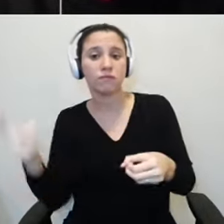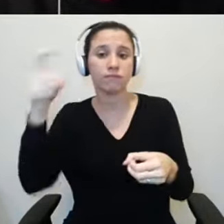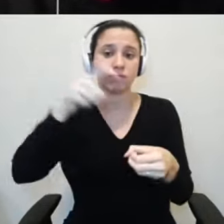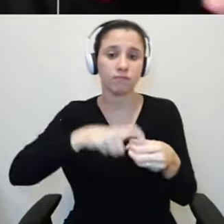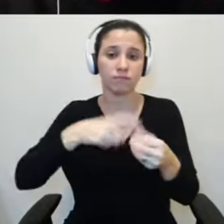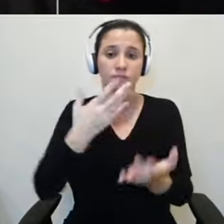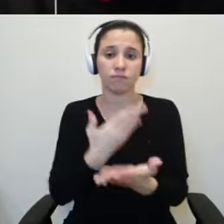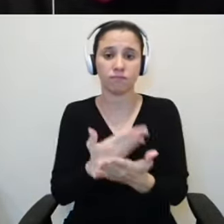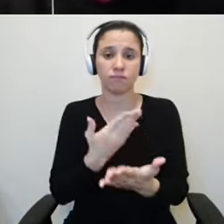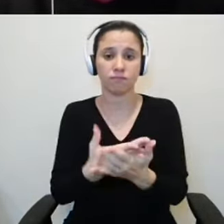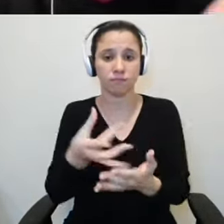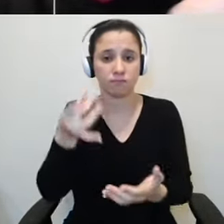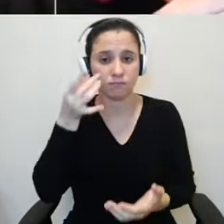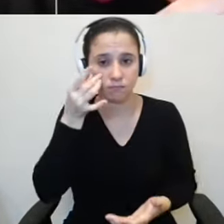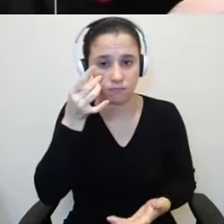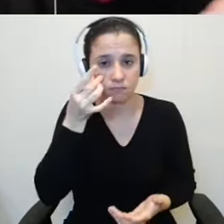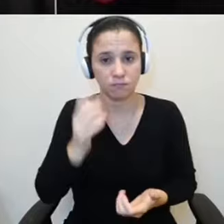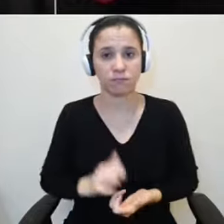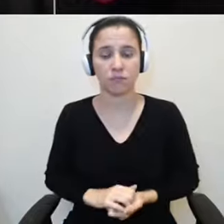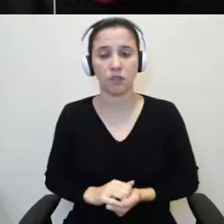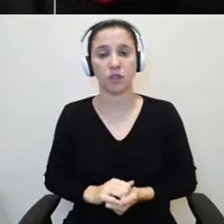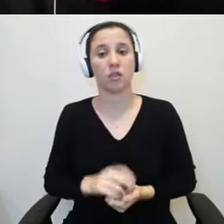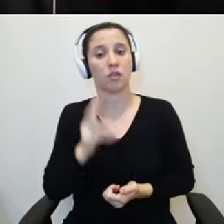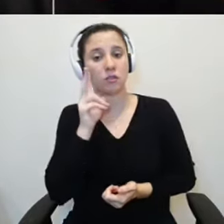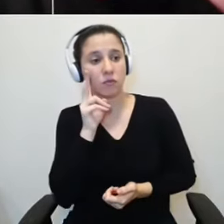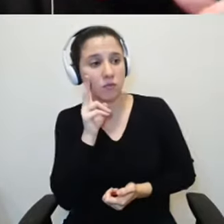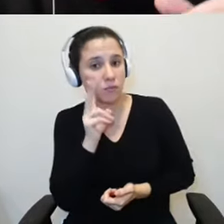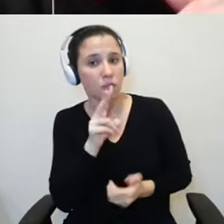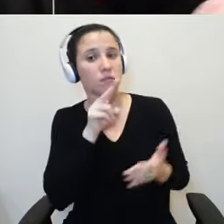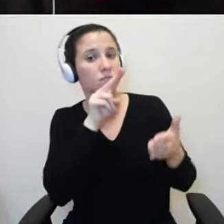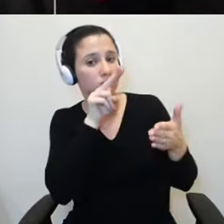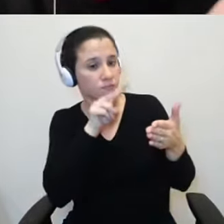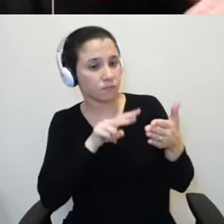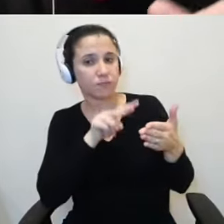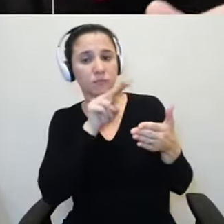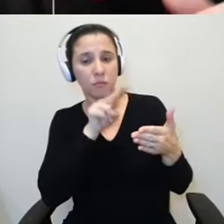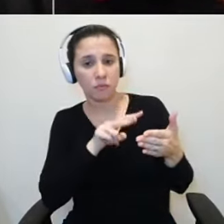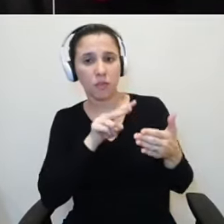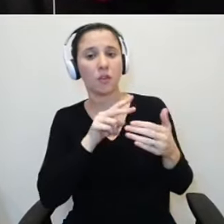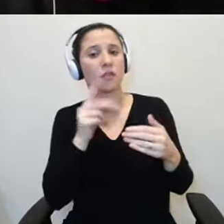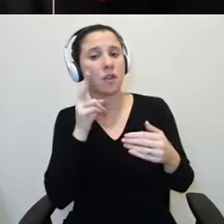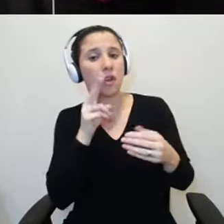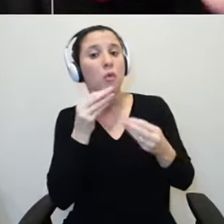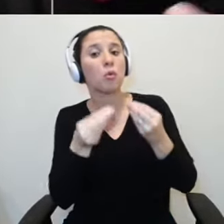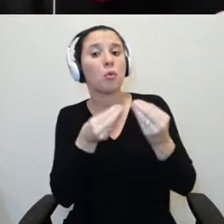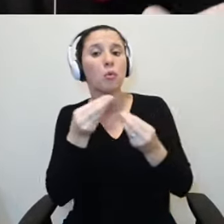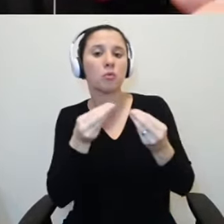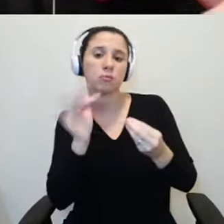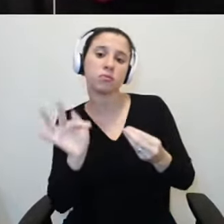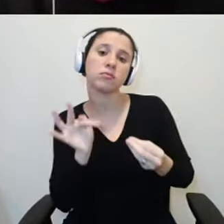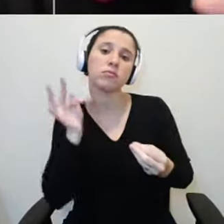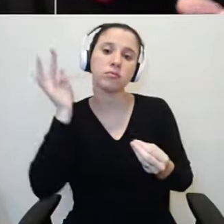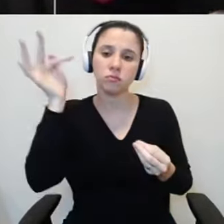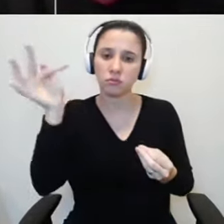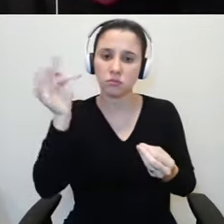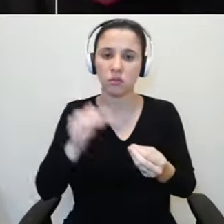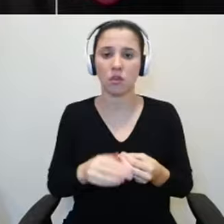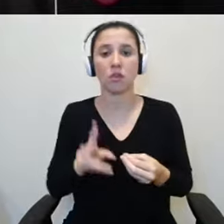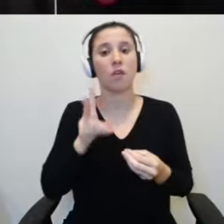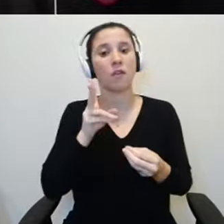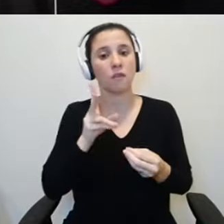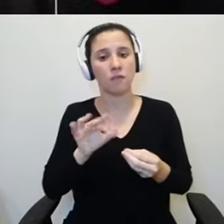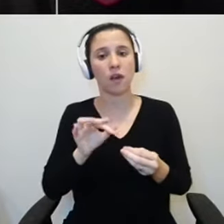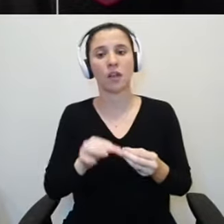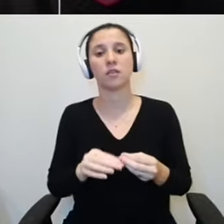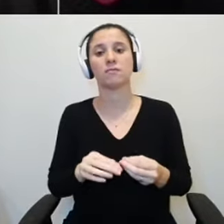Então, isso sim está no nosso radar, vamos dizer assim, a gente está prevendo isso e tudo isso vai estar bem estabilizado, vamos dizer assim,